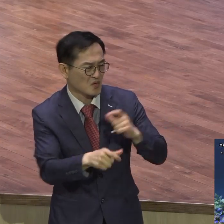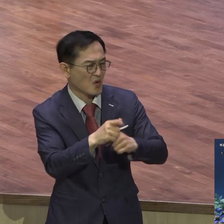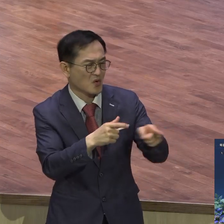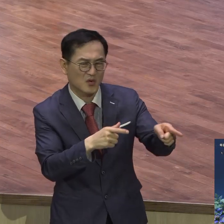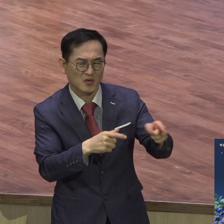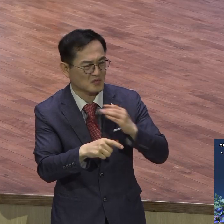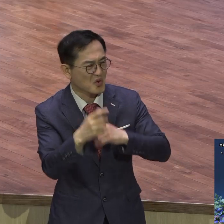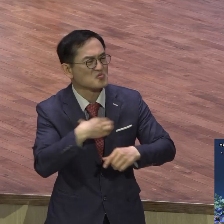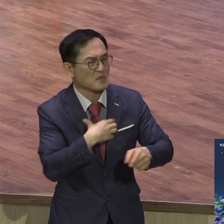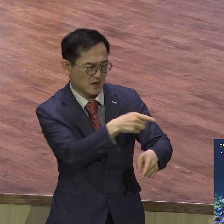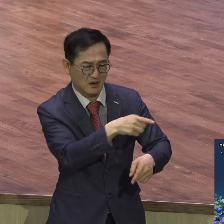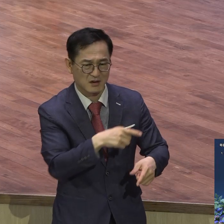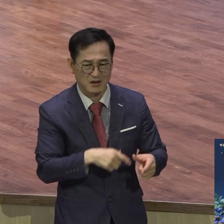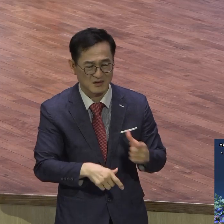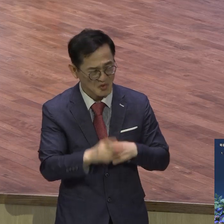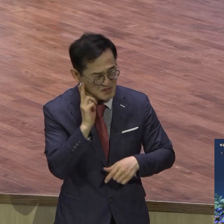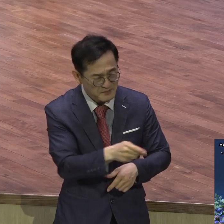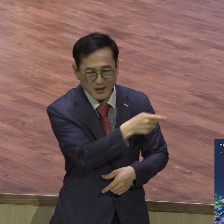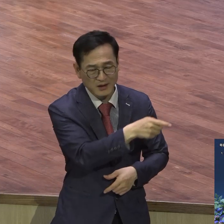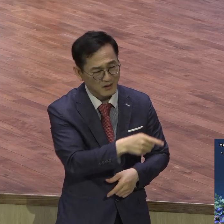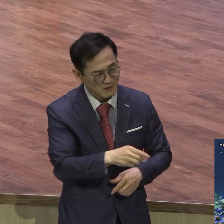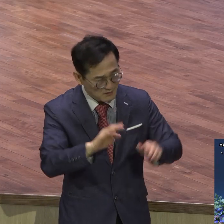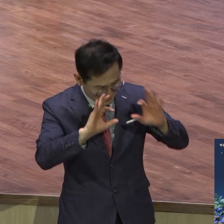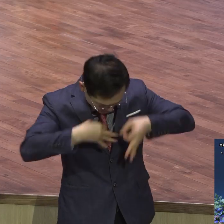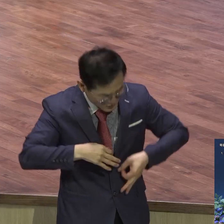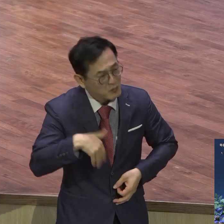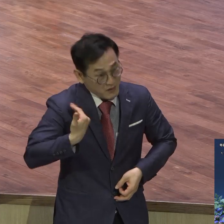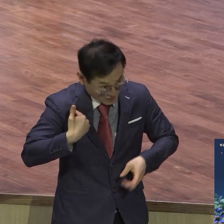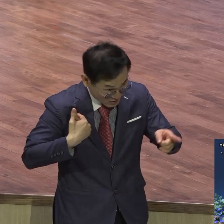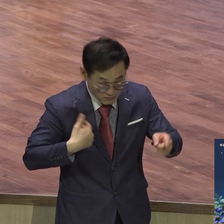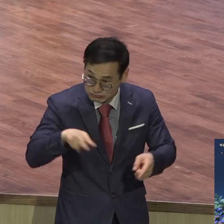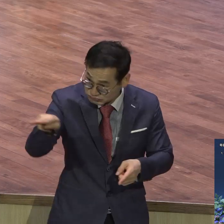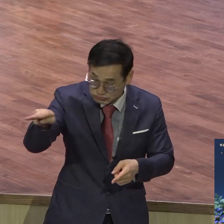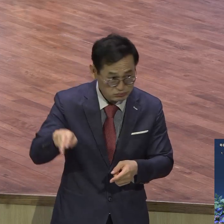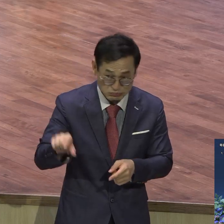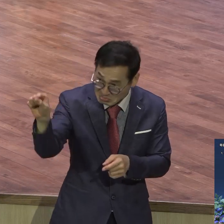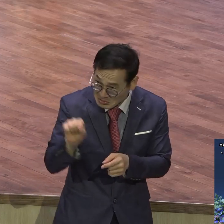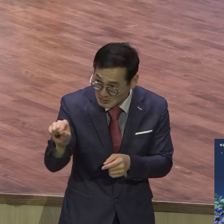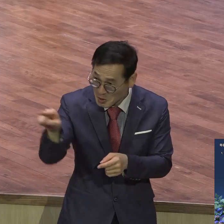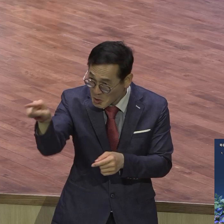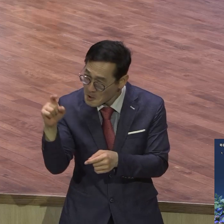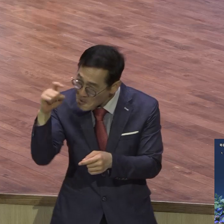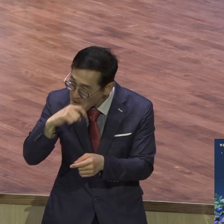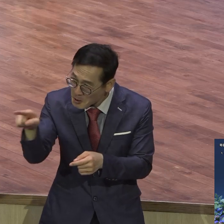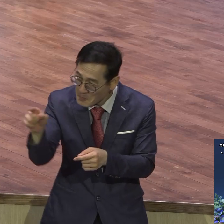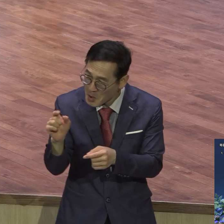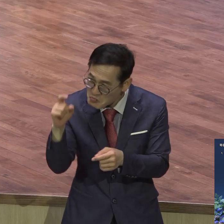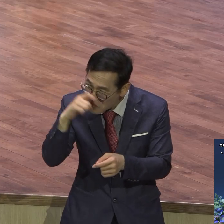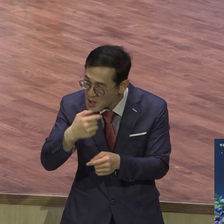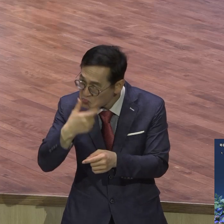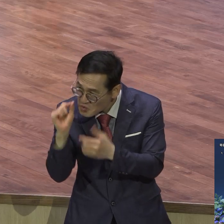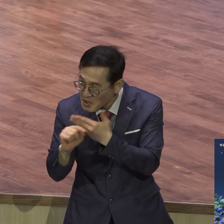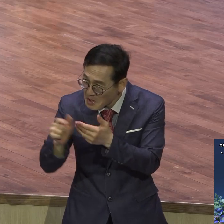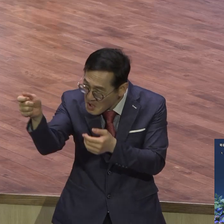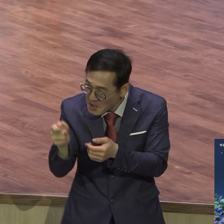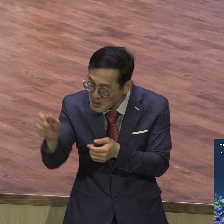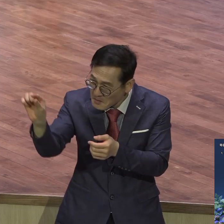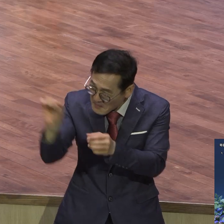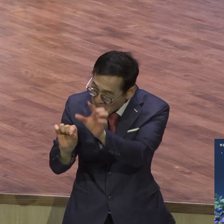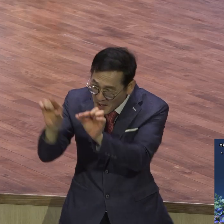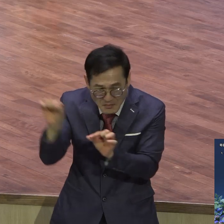우리 눈에 있는 이 덜포와 다른 사람의 눈에 있는 티하고는 비교조차도 안 된다 이